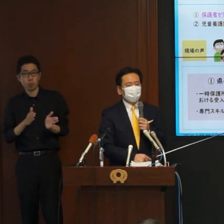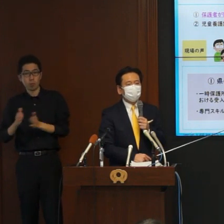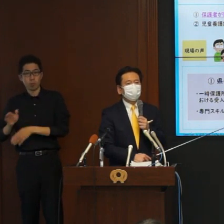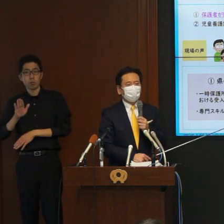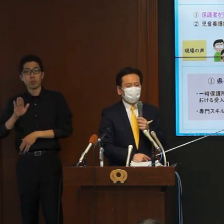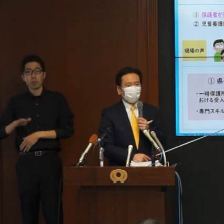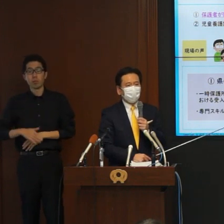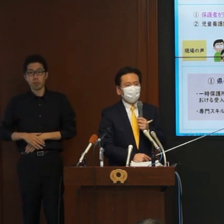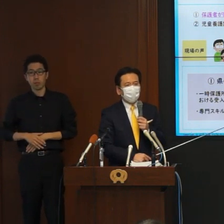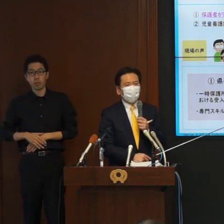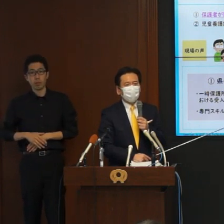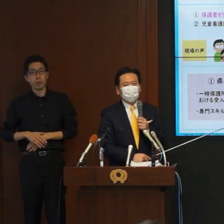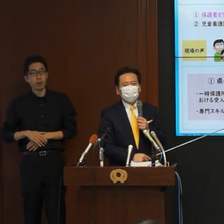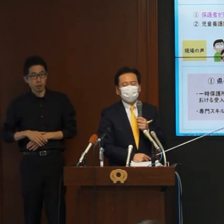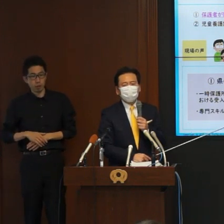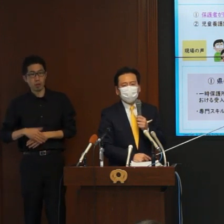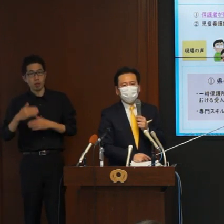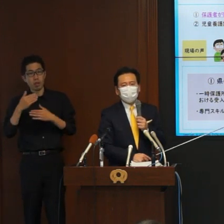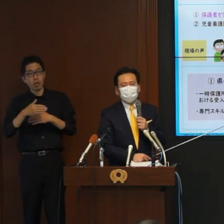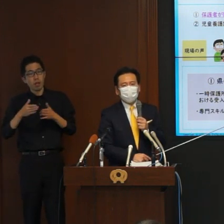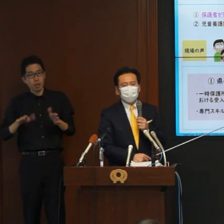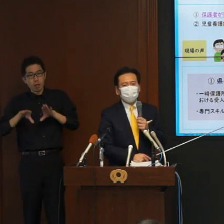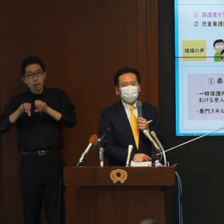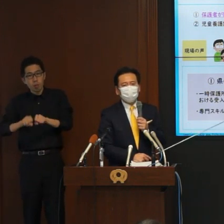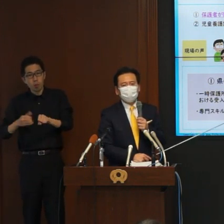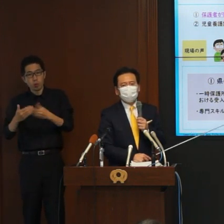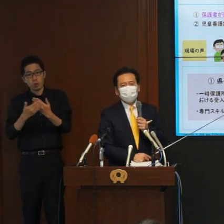はソフト、急に